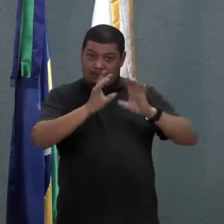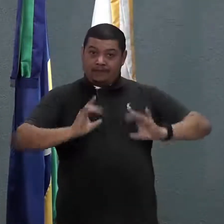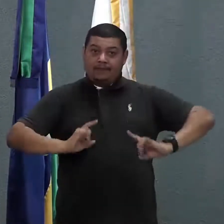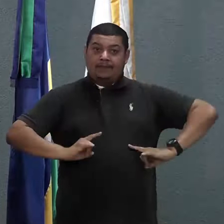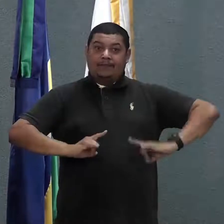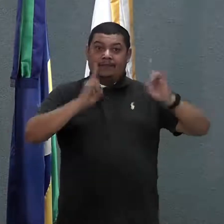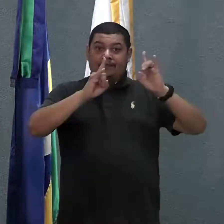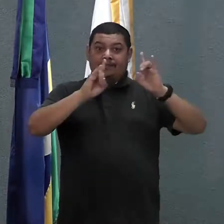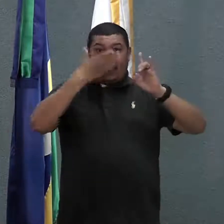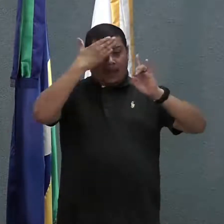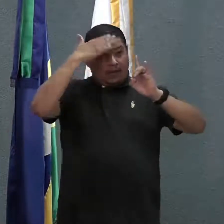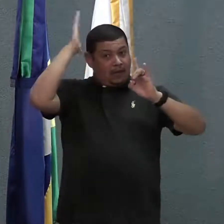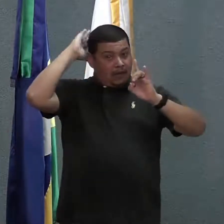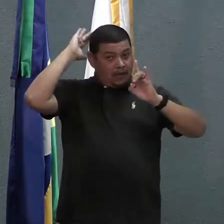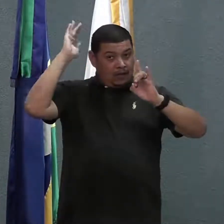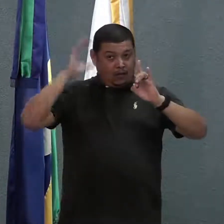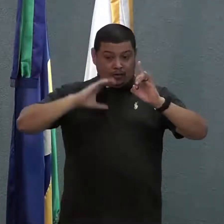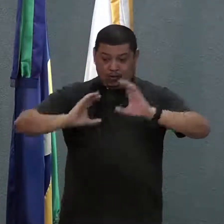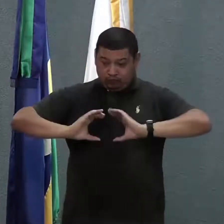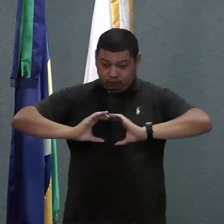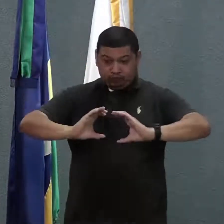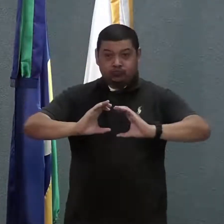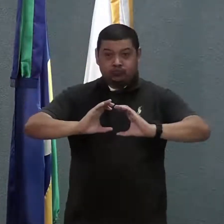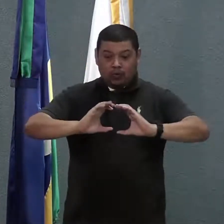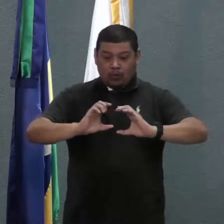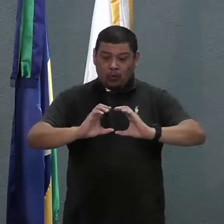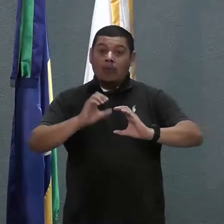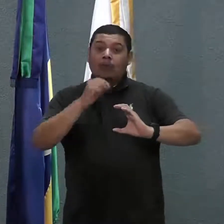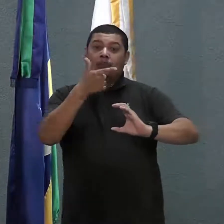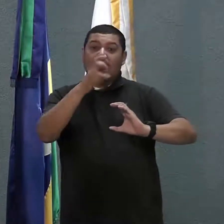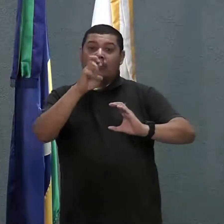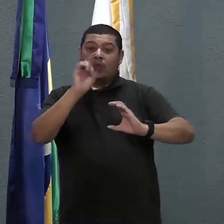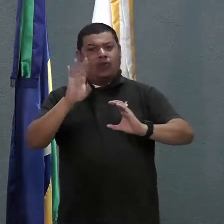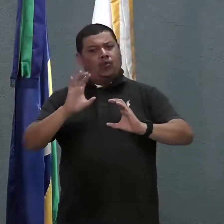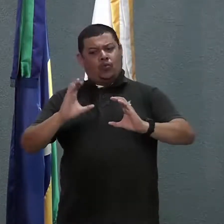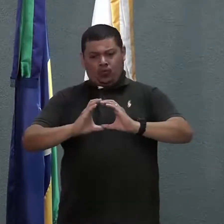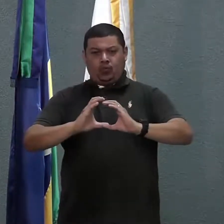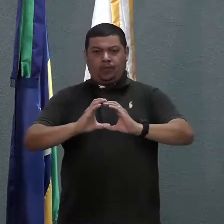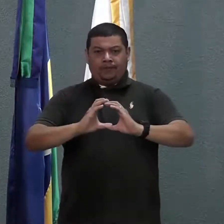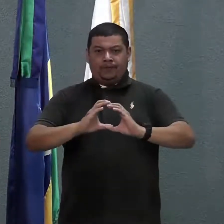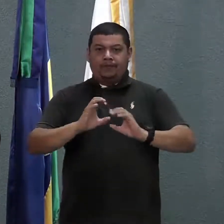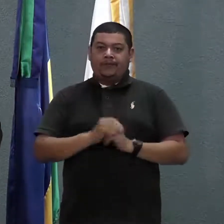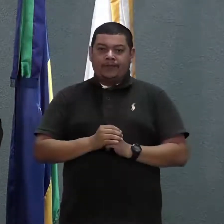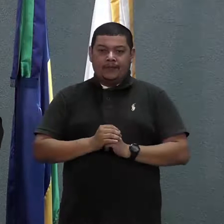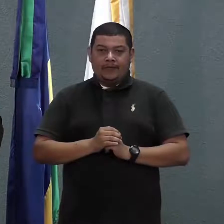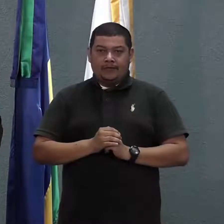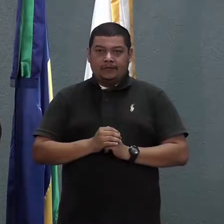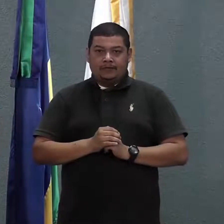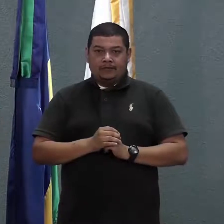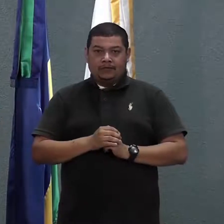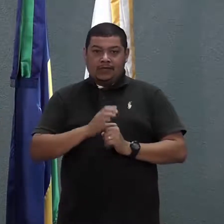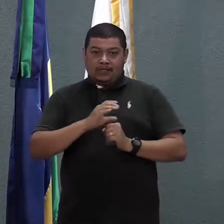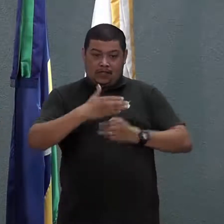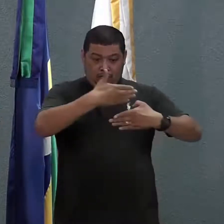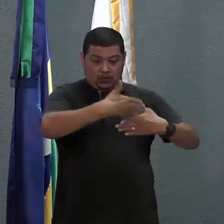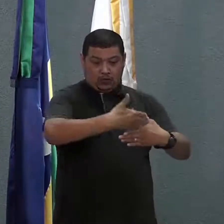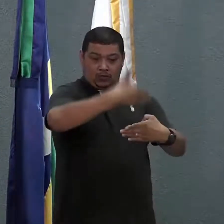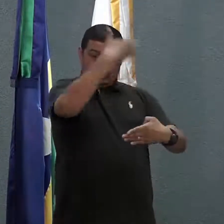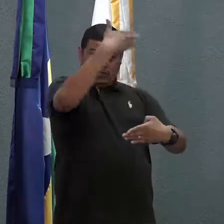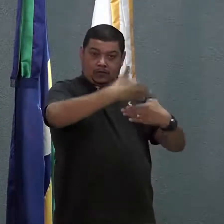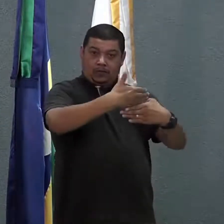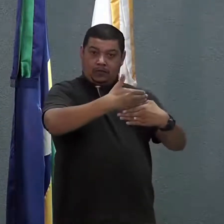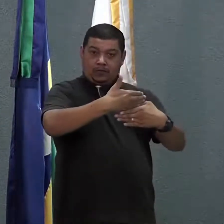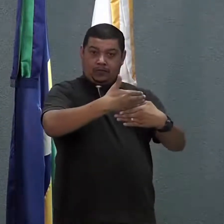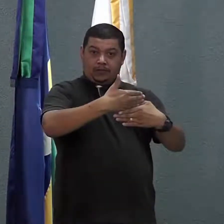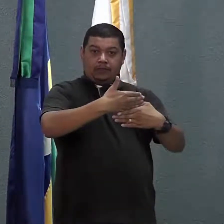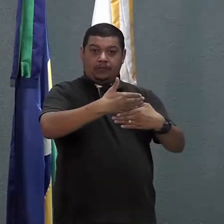fundo colocou tubo para passar água de 250. Quando chega no muro da casa dessa pessoa, a água